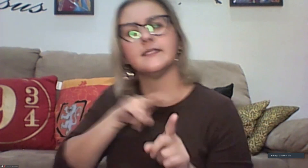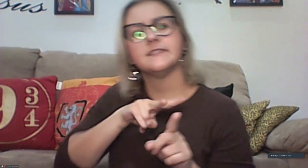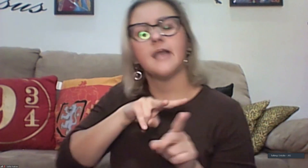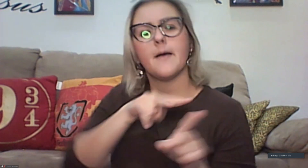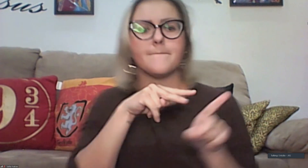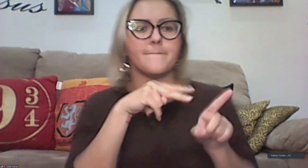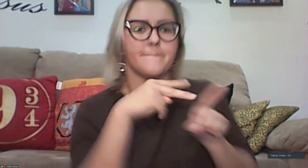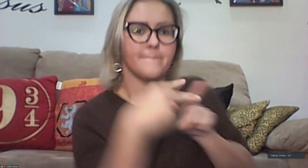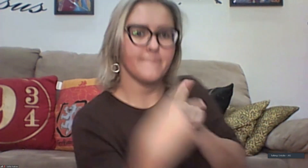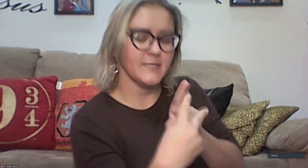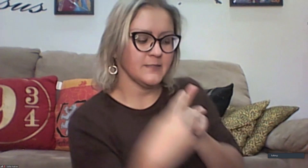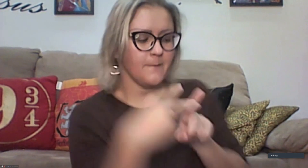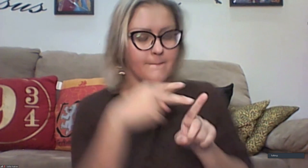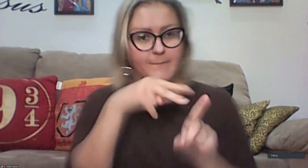diferentes perspectivas